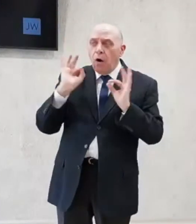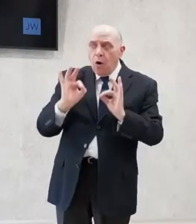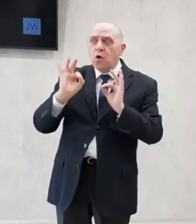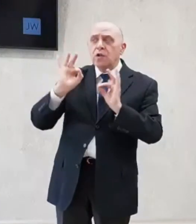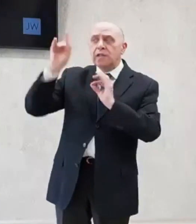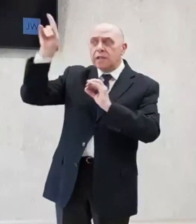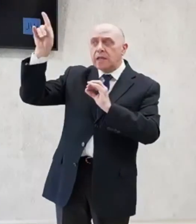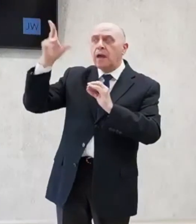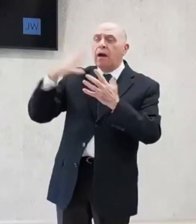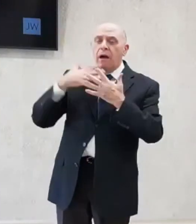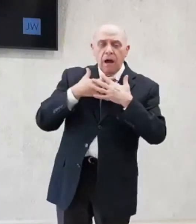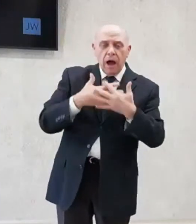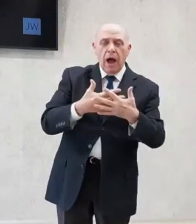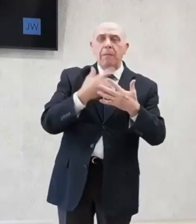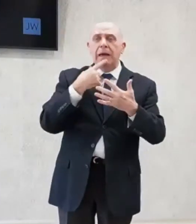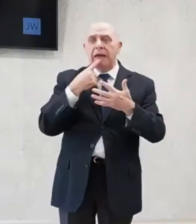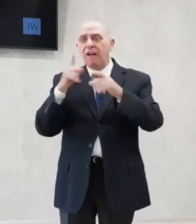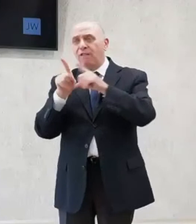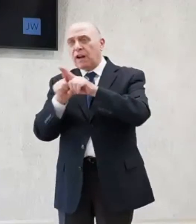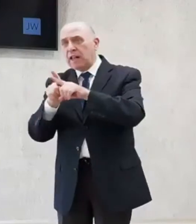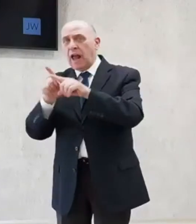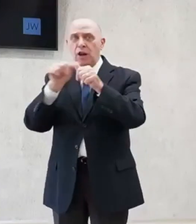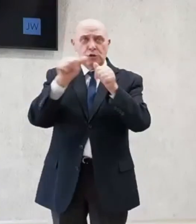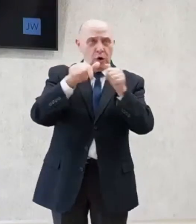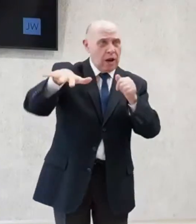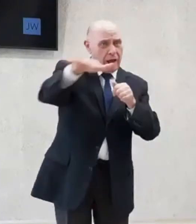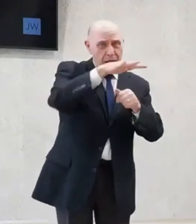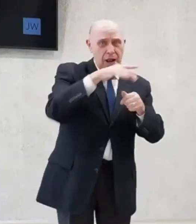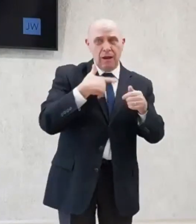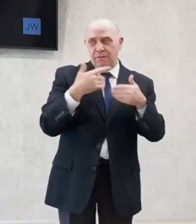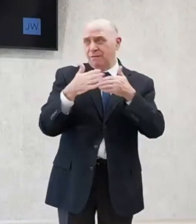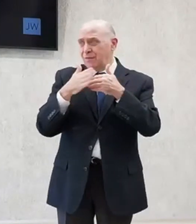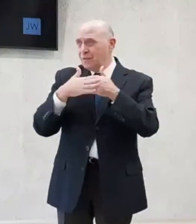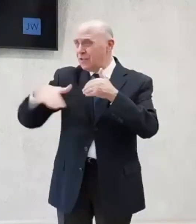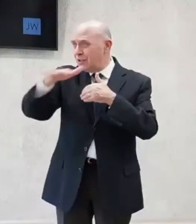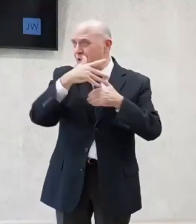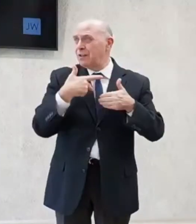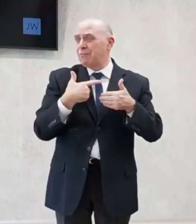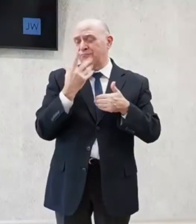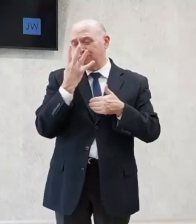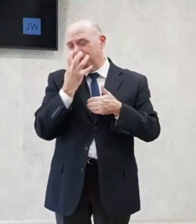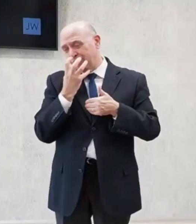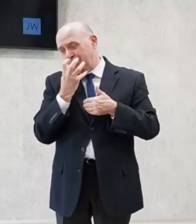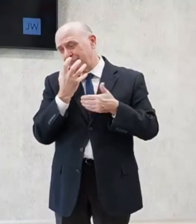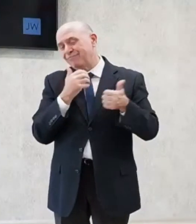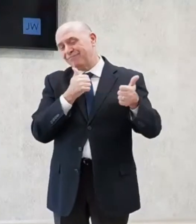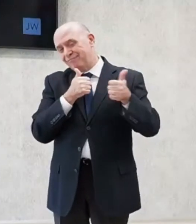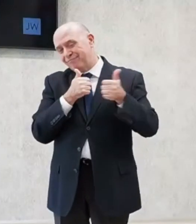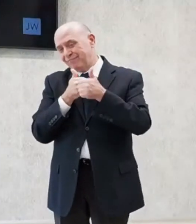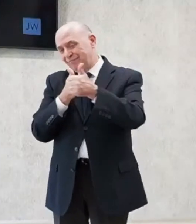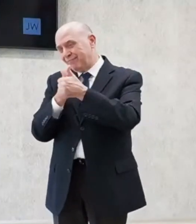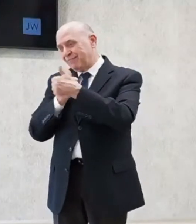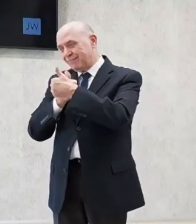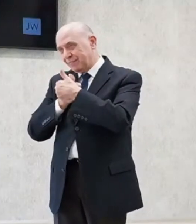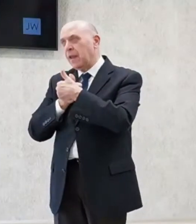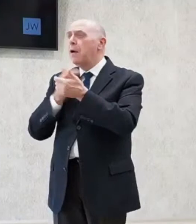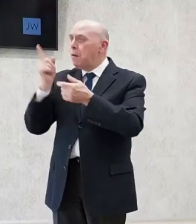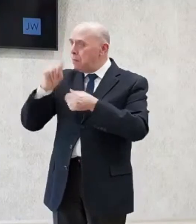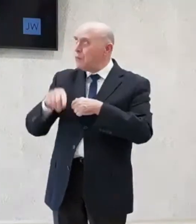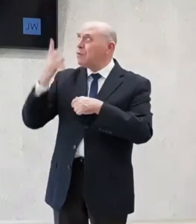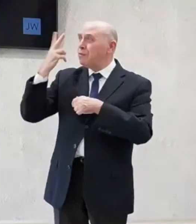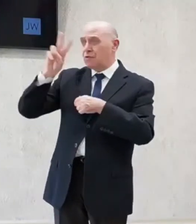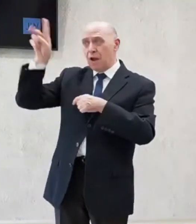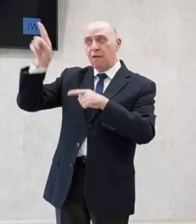spirituali che ci sono vicino non ci abbandonano in questi momenti tristi lo fa attraverso la lettura